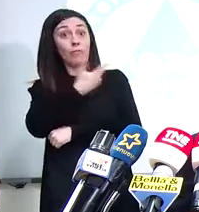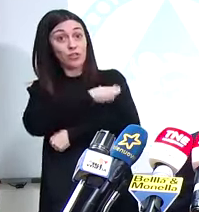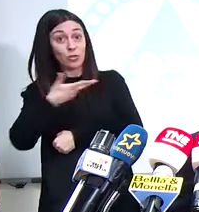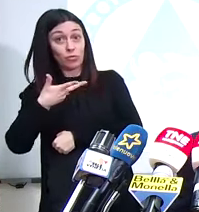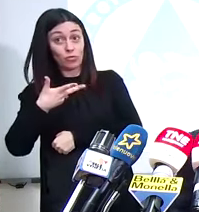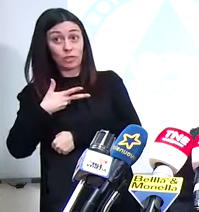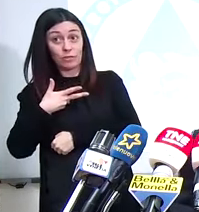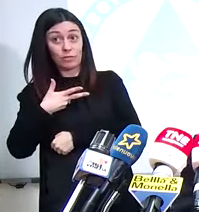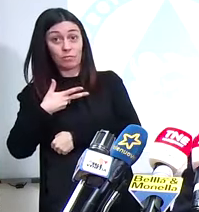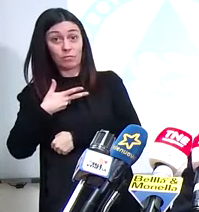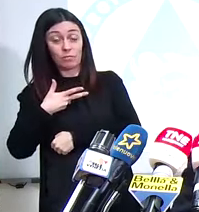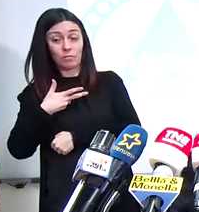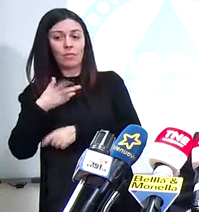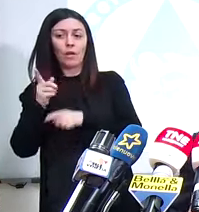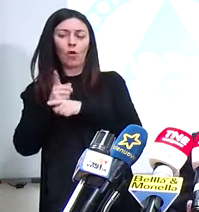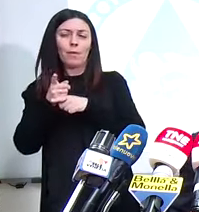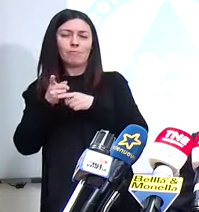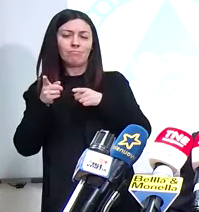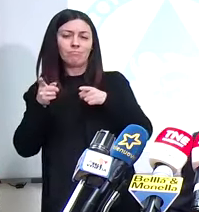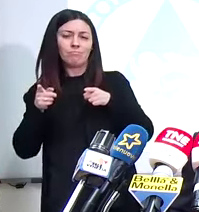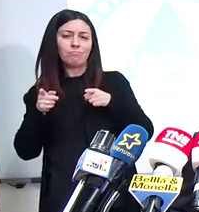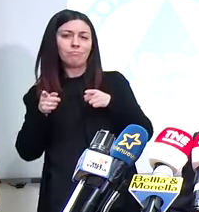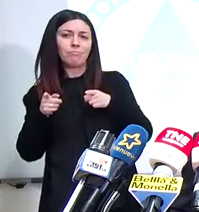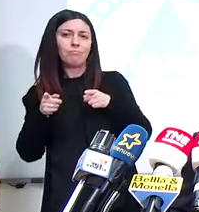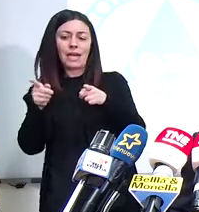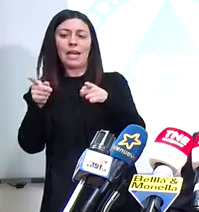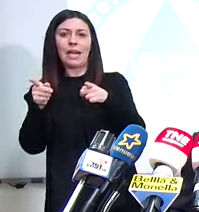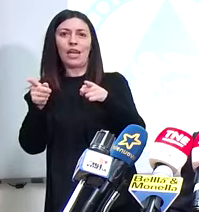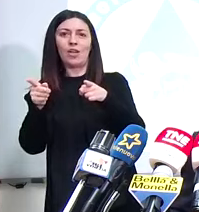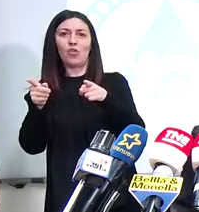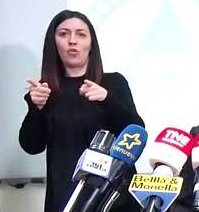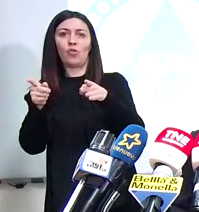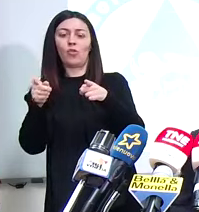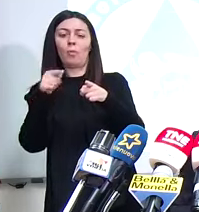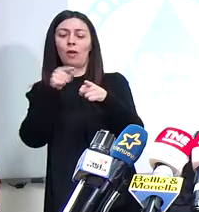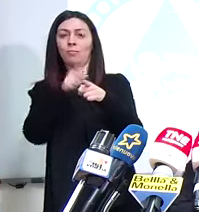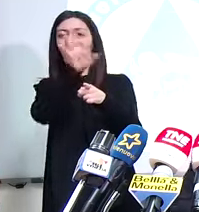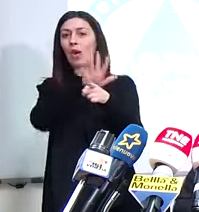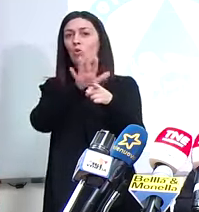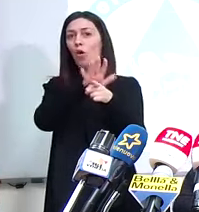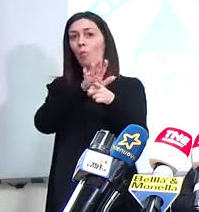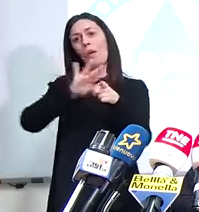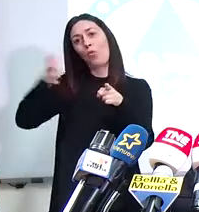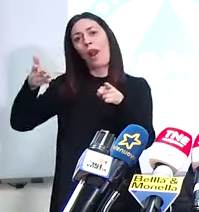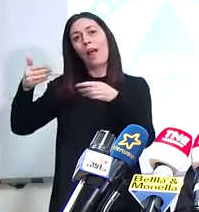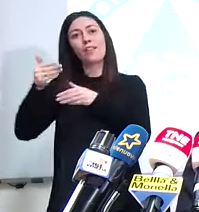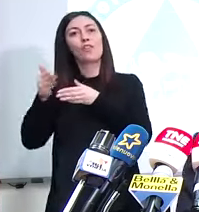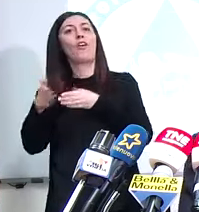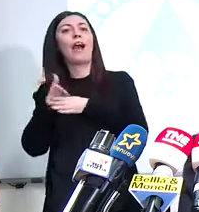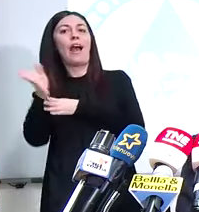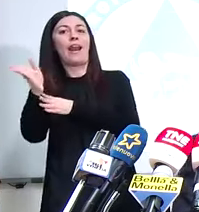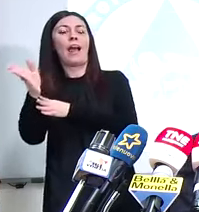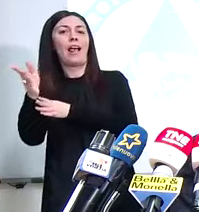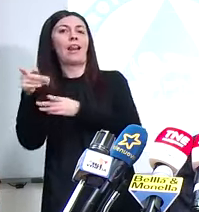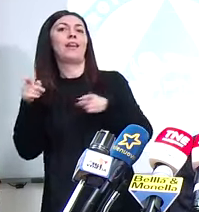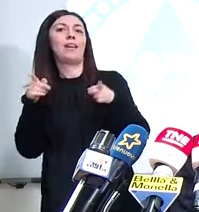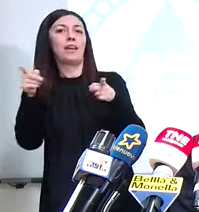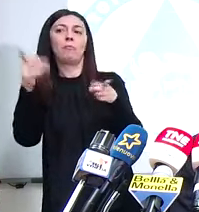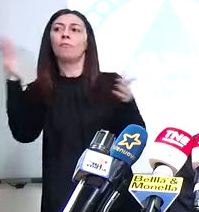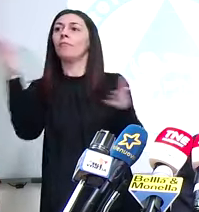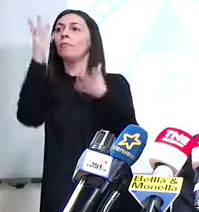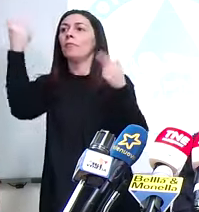secondo canale ufficiale ma non quello dell'europa perché se io fossi mister mario rossi della